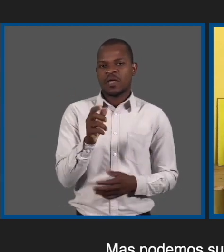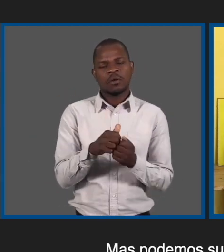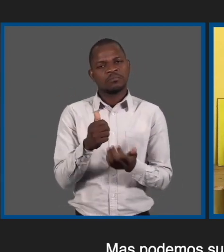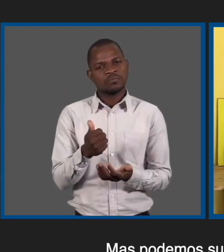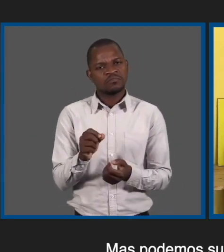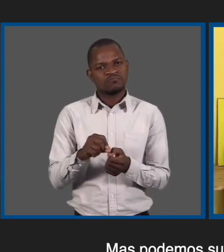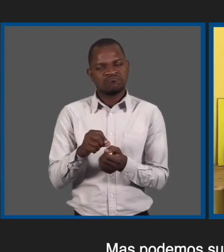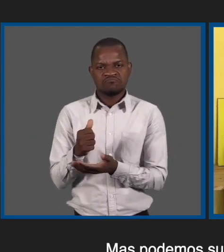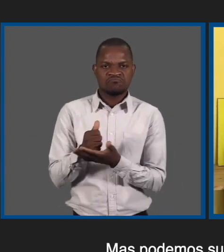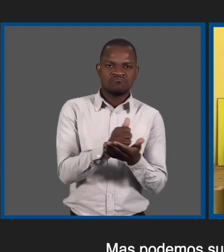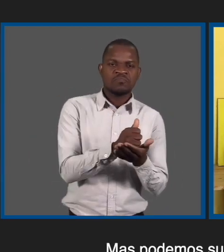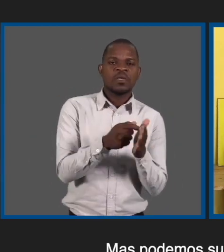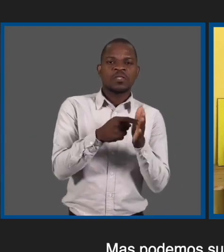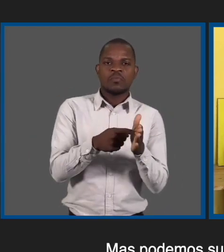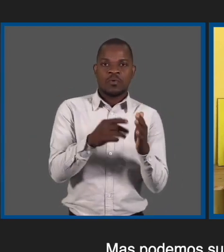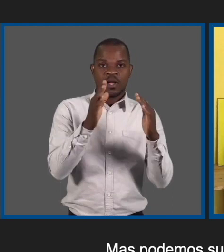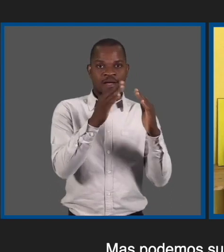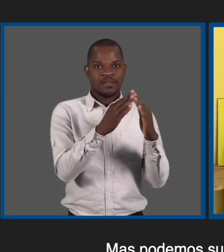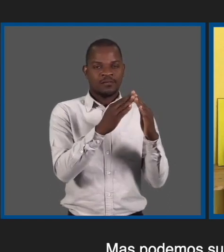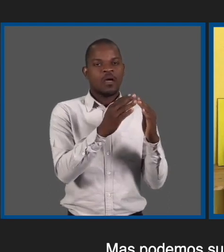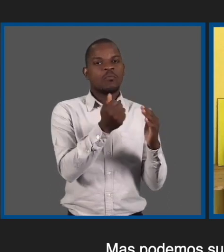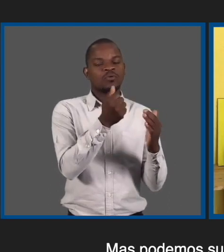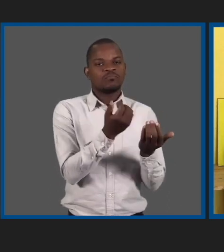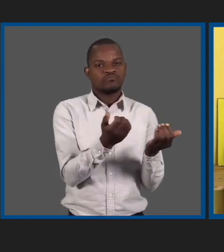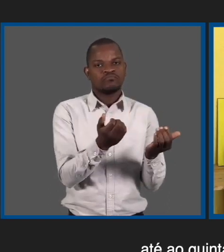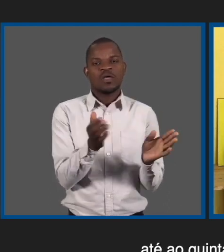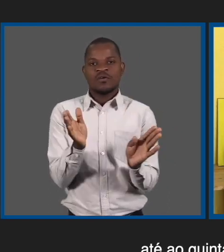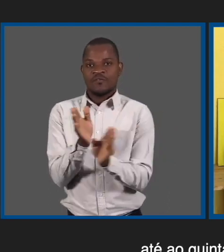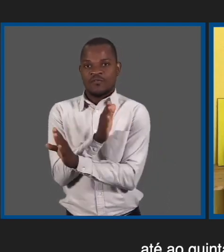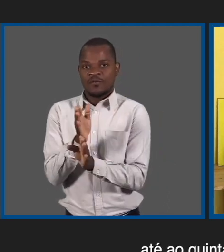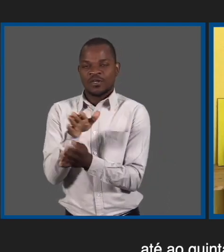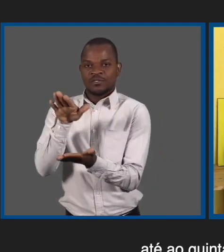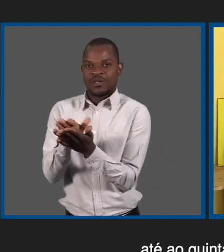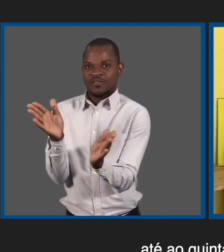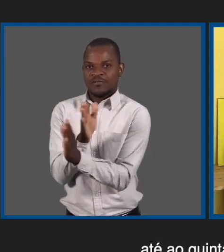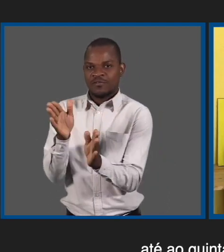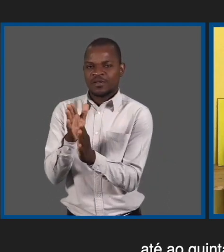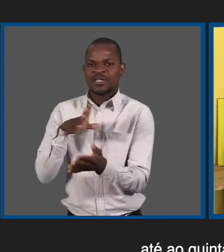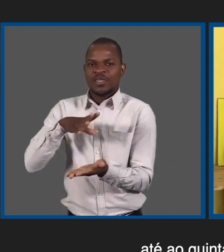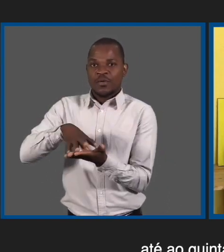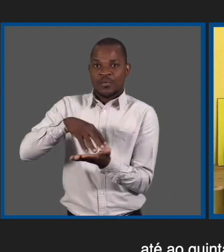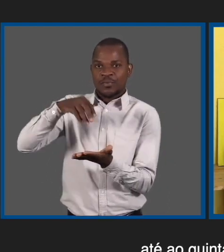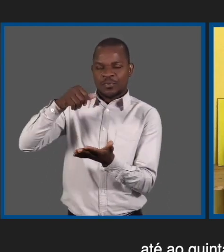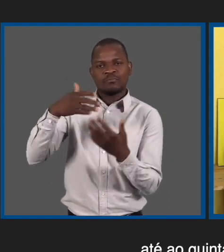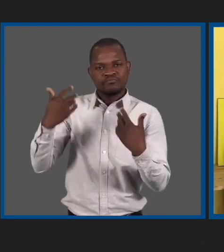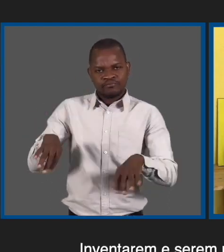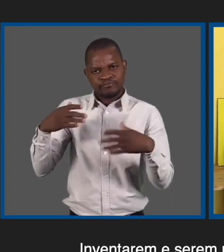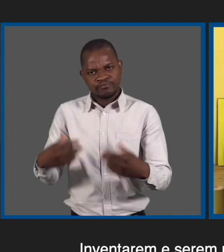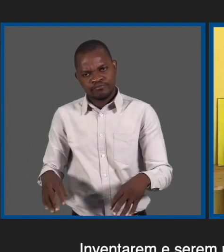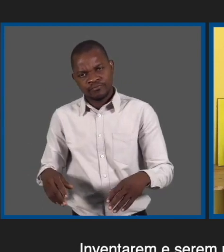com pequenos estímulos como levar a criança para fora de casa, para o quintal, para brincar na areia,